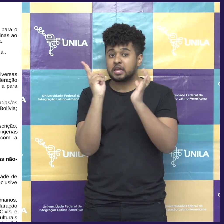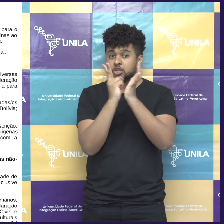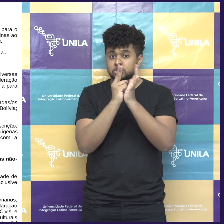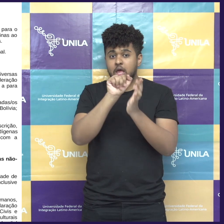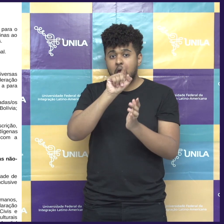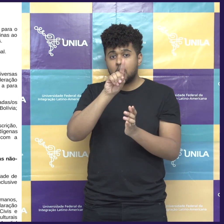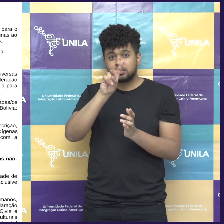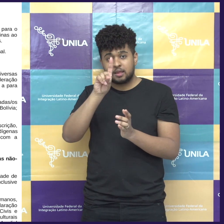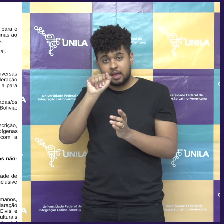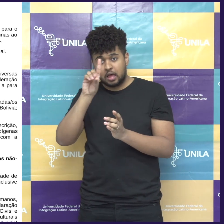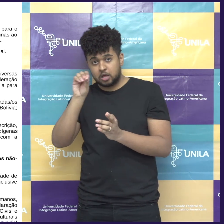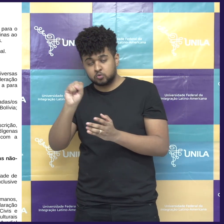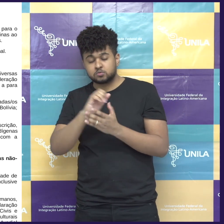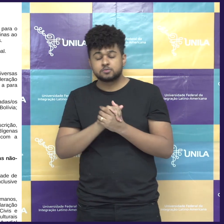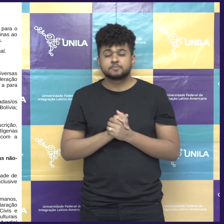aldeados.